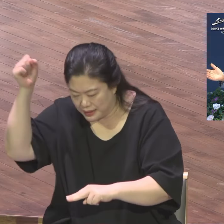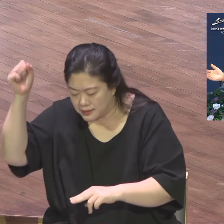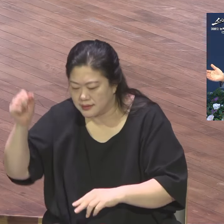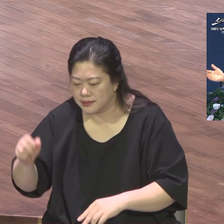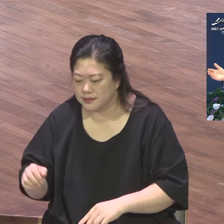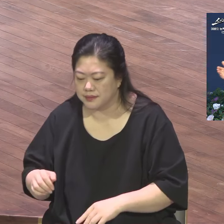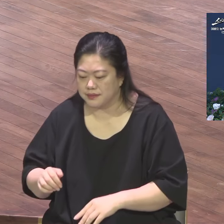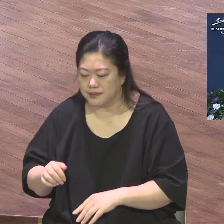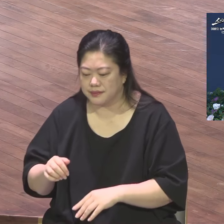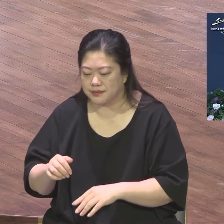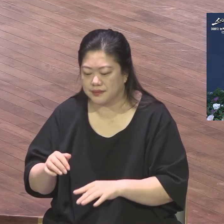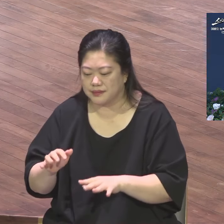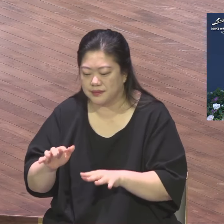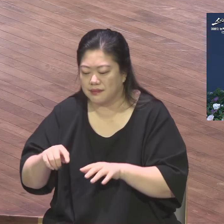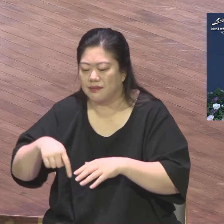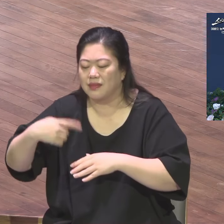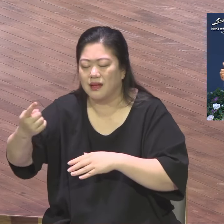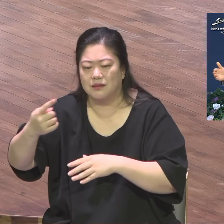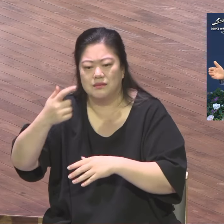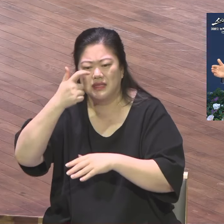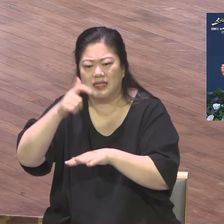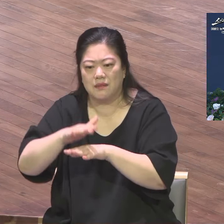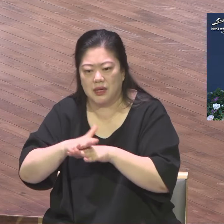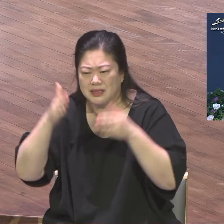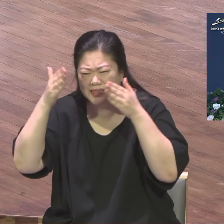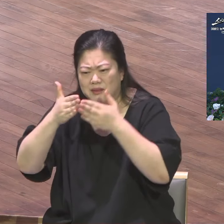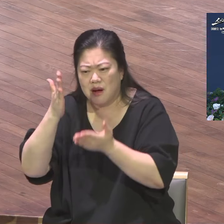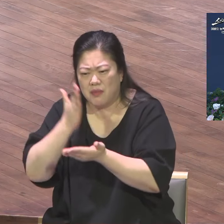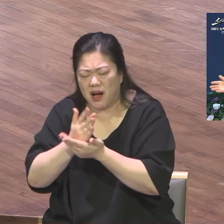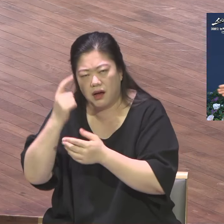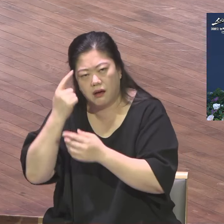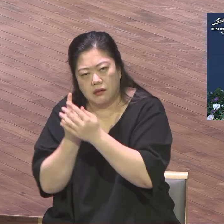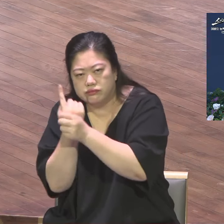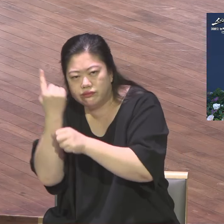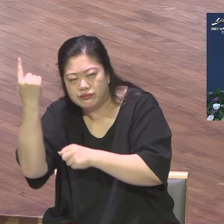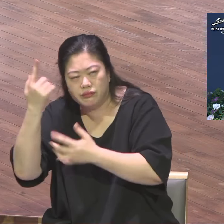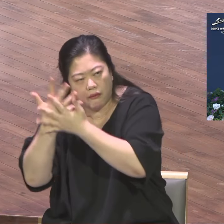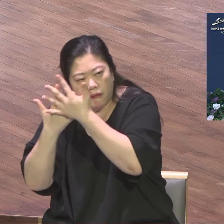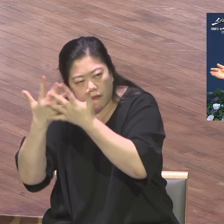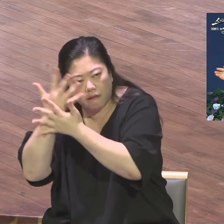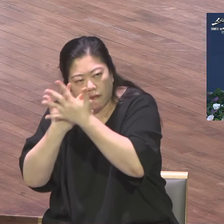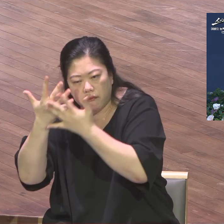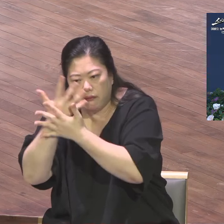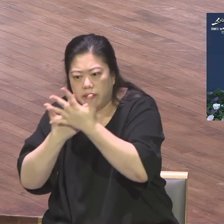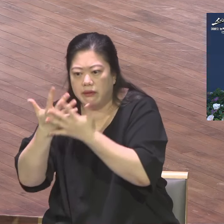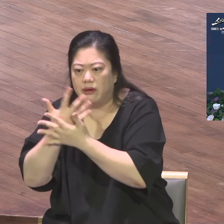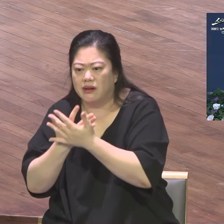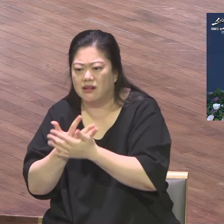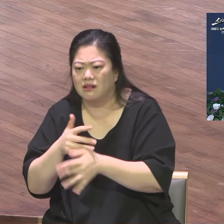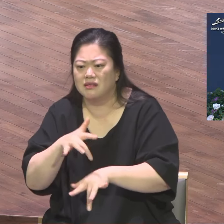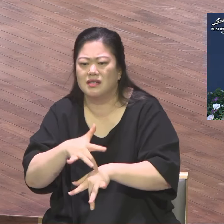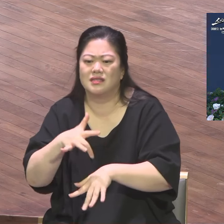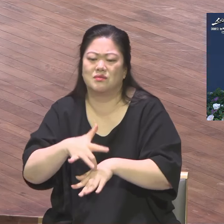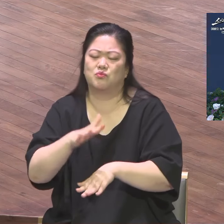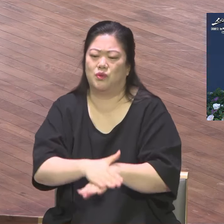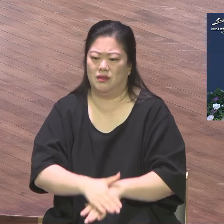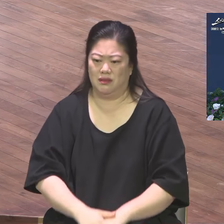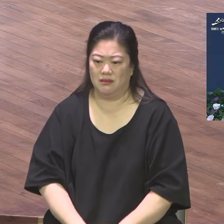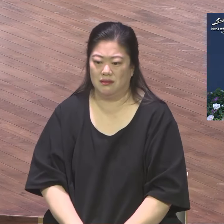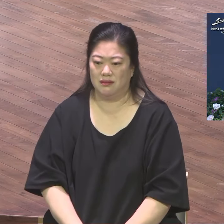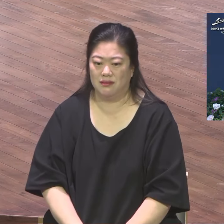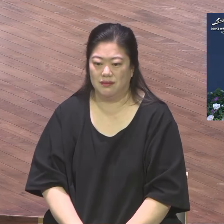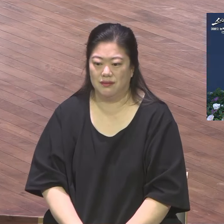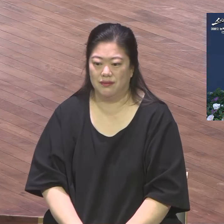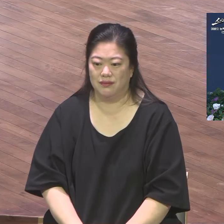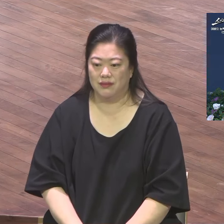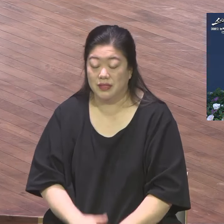못합니다. 세상에 나가는데, 세상에 월요일부터 토요일까지 세상에 사는데 불신자보다 더 못해. 예배 실패를 해놓으니까.